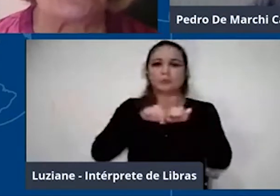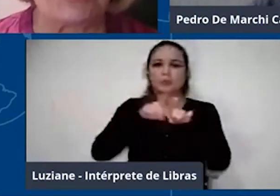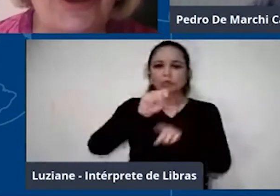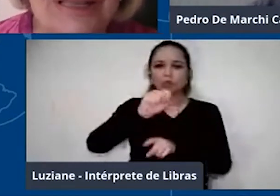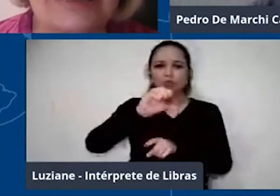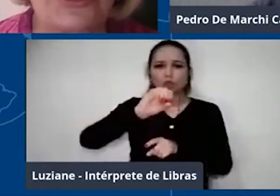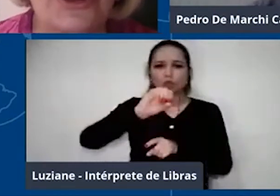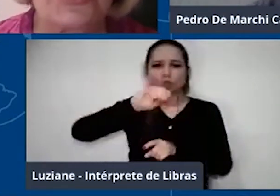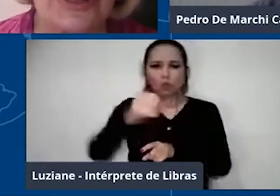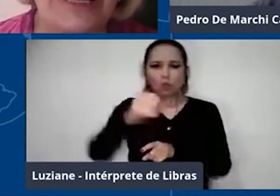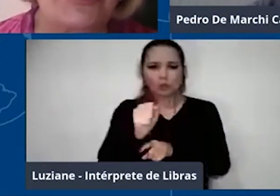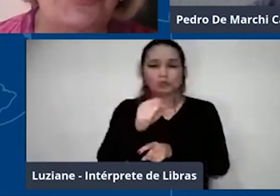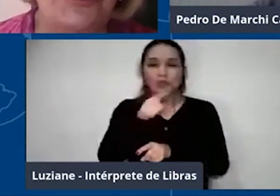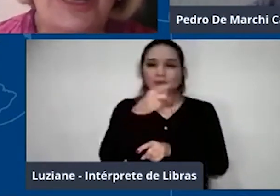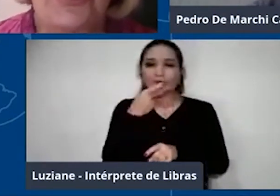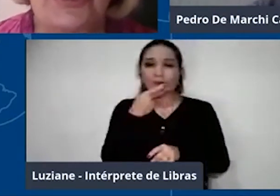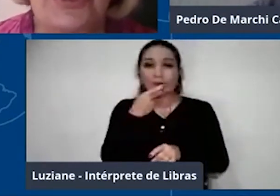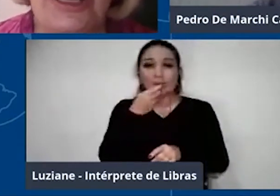preço, com o dólar quase